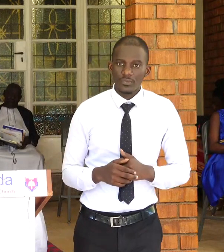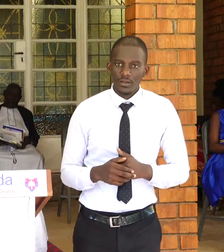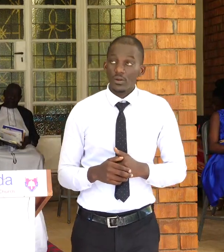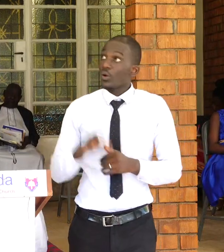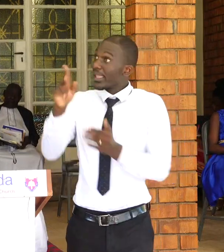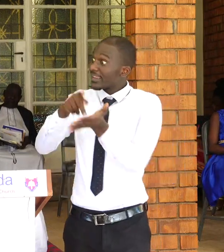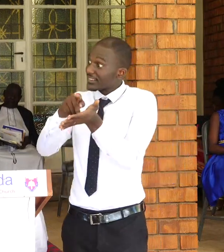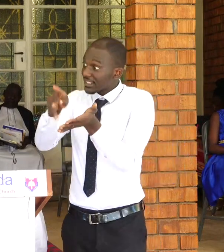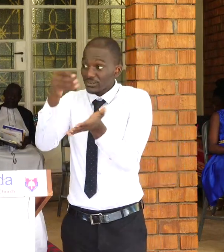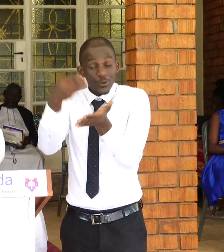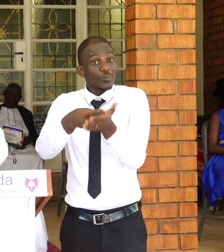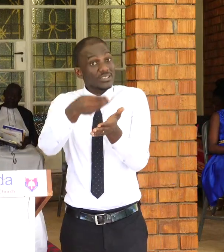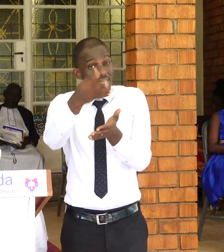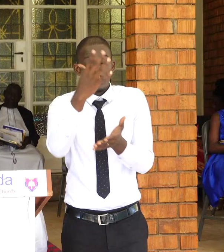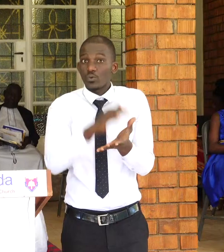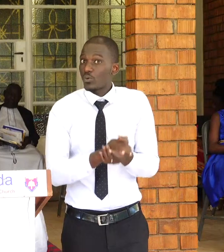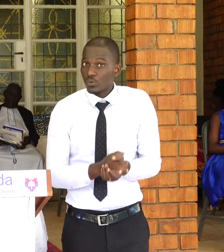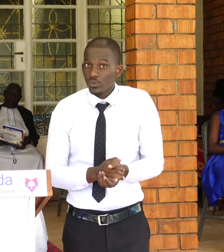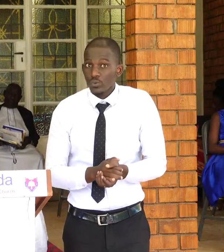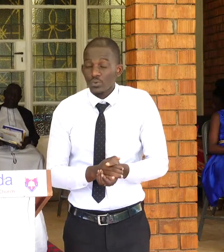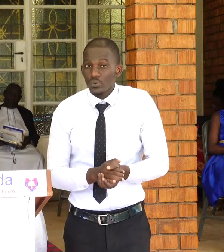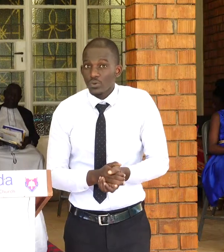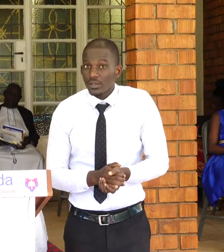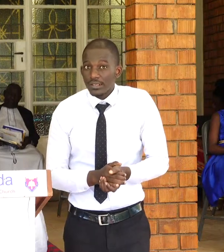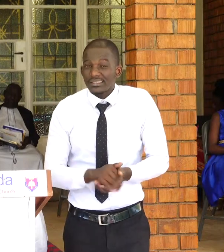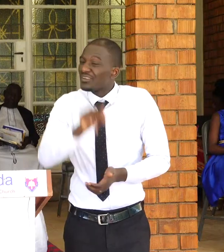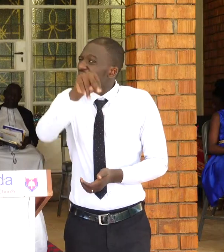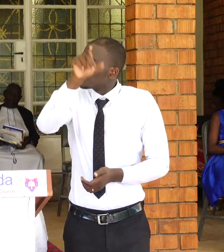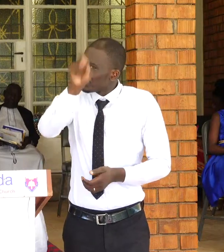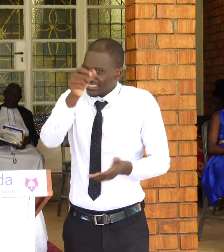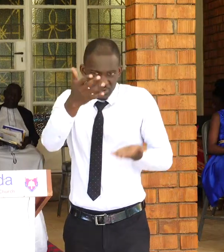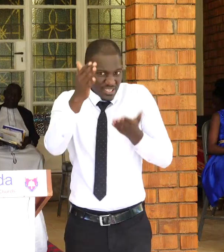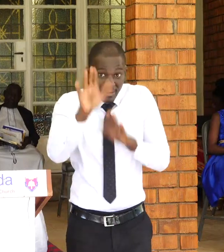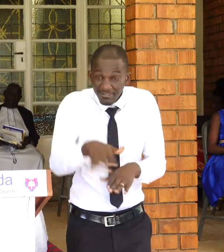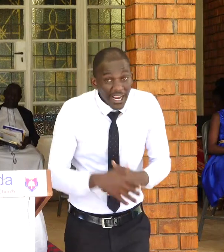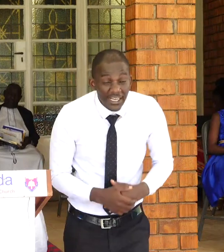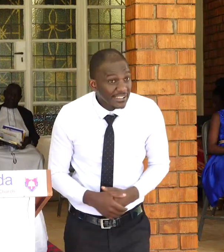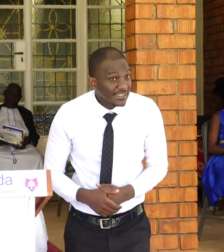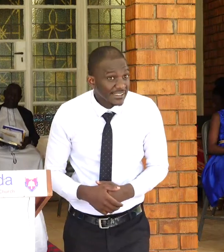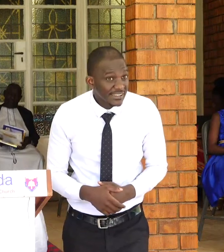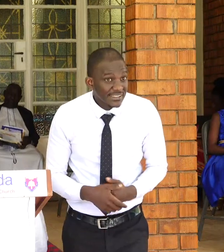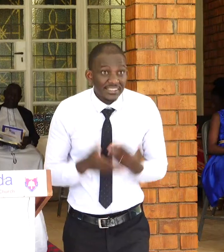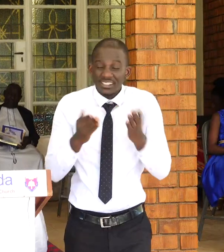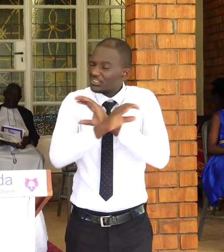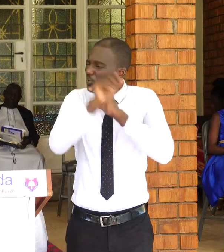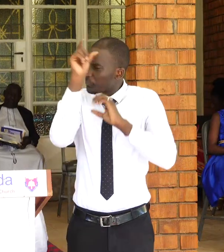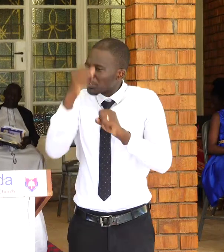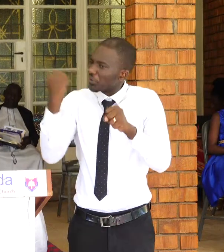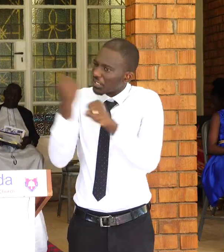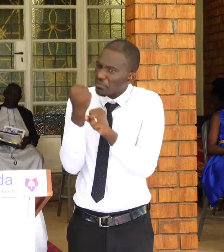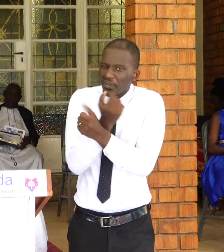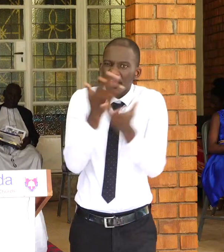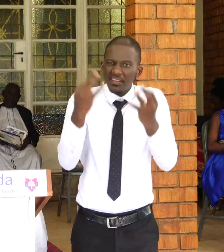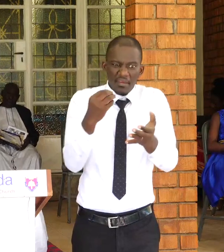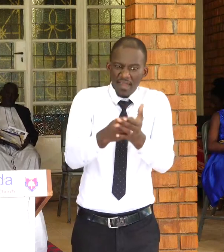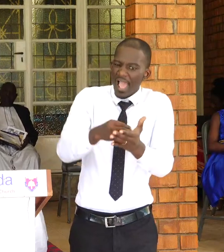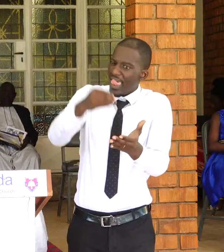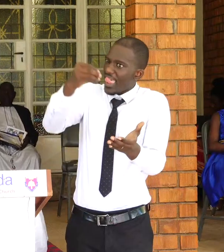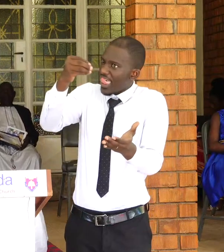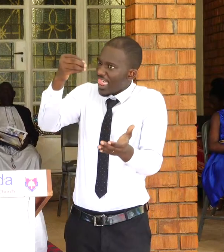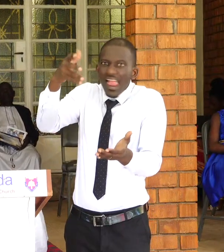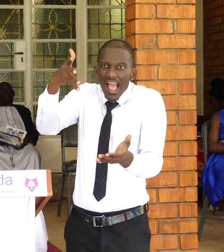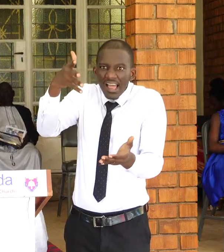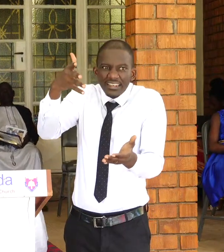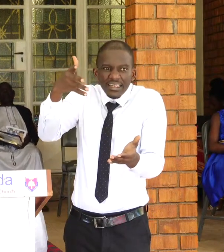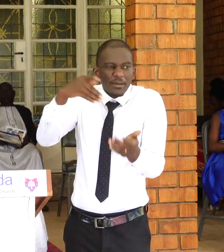eyasasula omuki omutango. Tewali muntu yafa oba tewali muntu ayina kyeyakola kyamuwenda nnyo